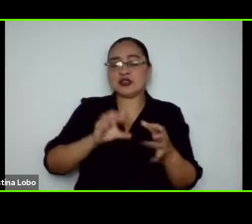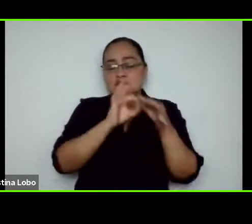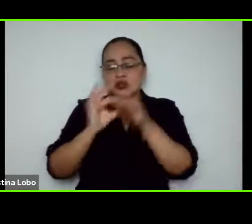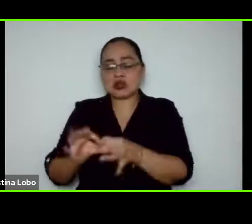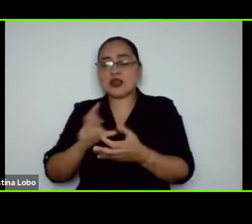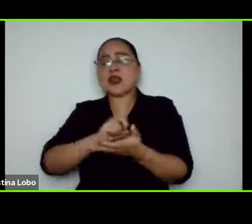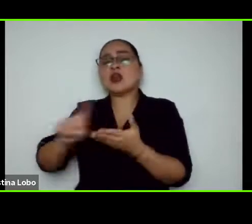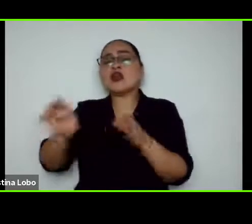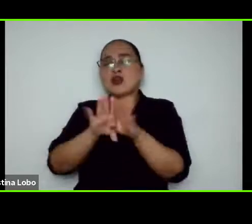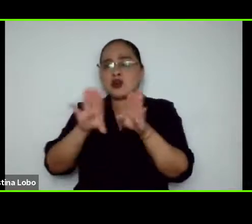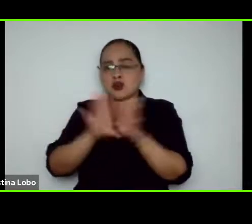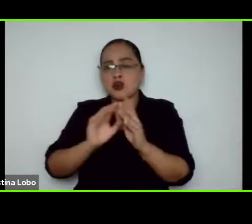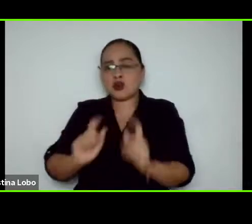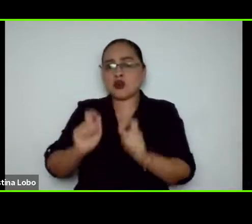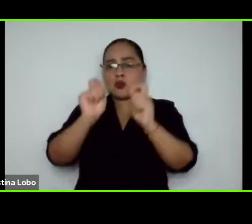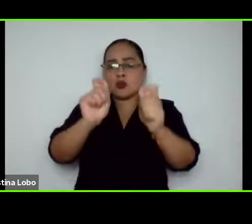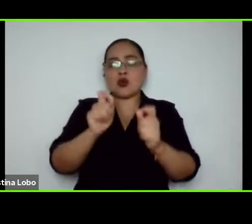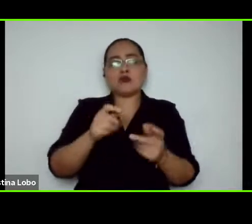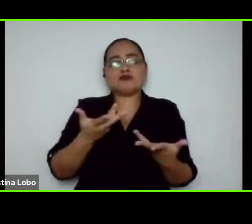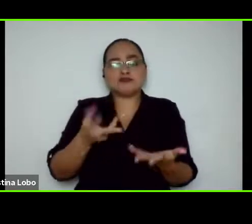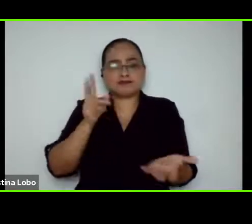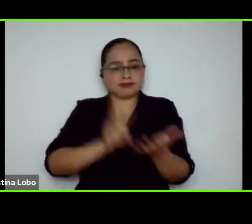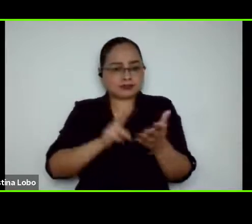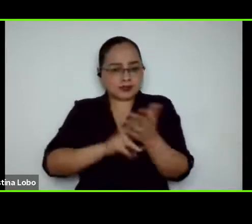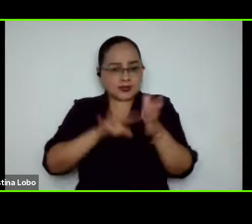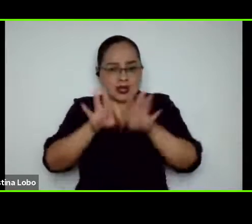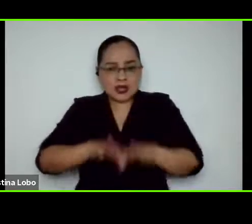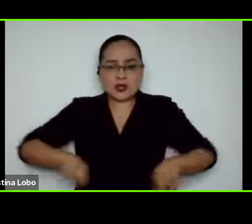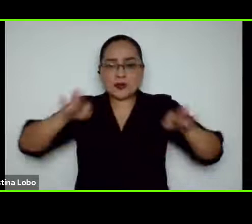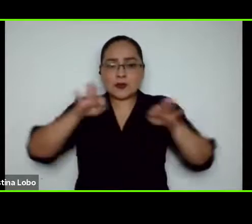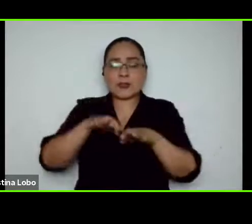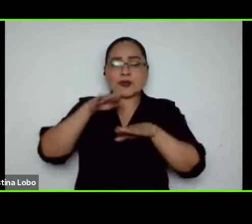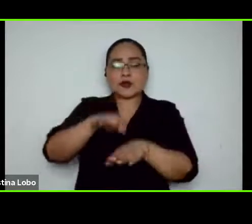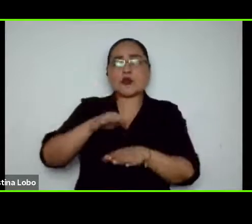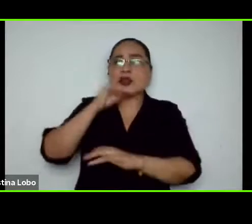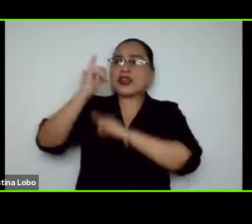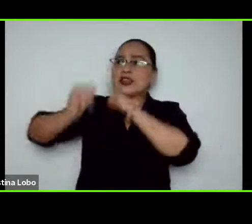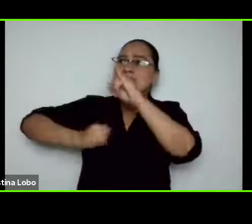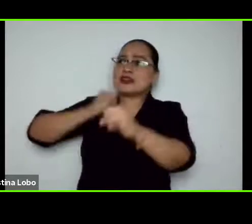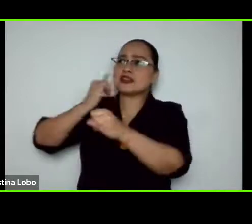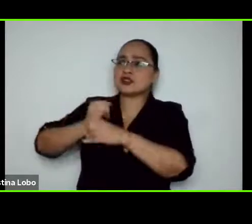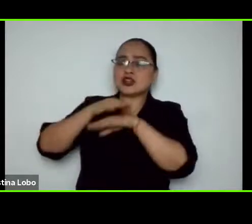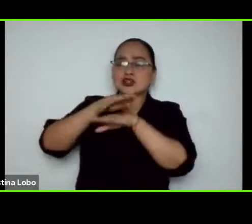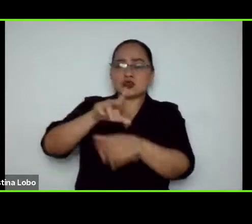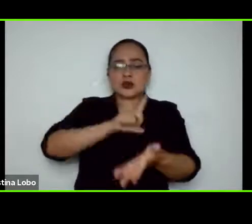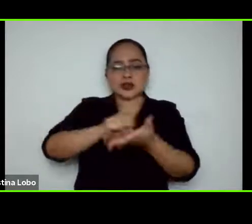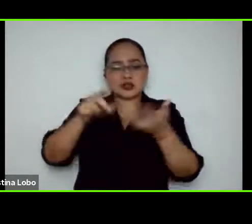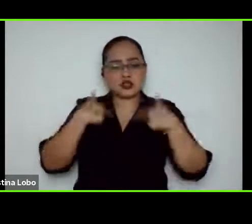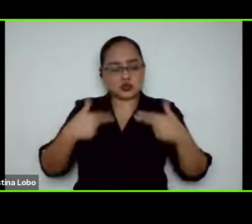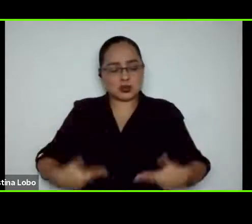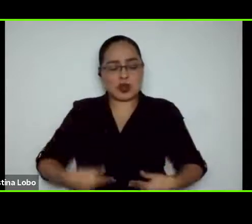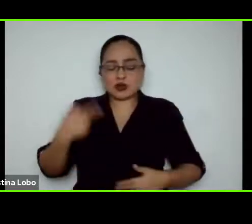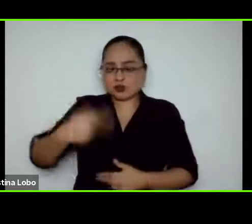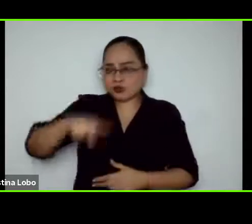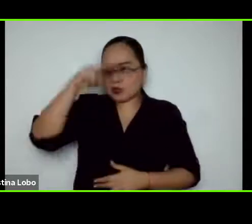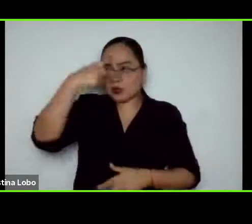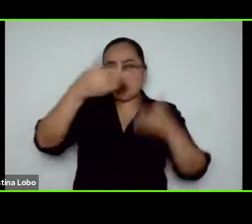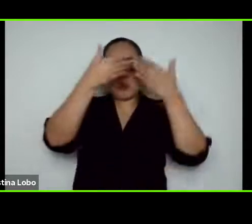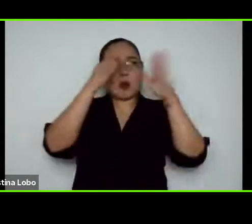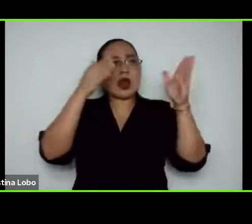derechos, de la importancia de la apertura al derecho internacional de los derechos humanos. Es decir, nos vino a